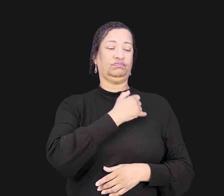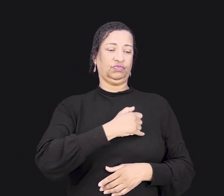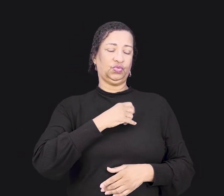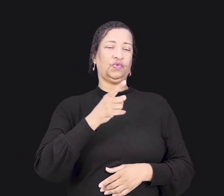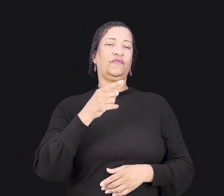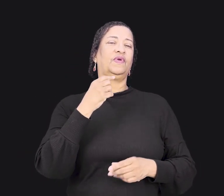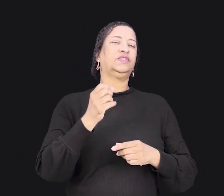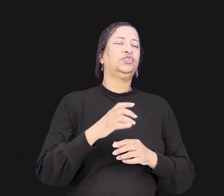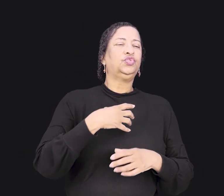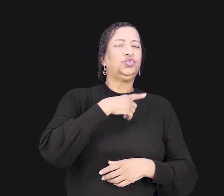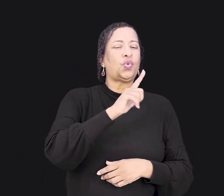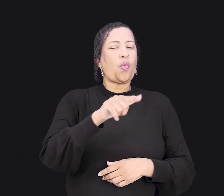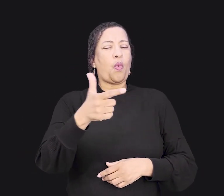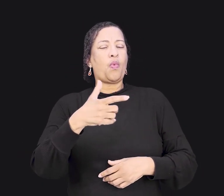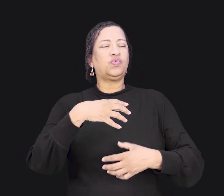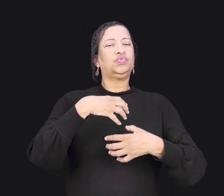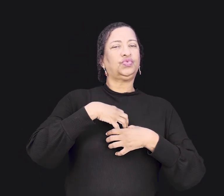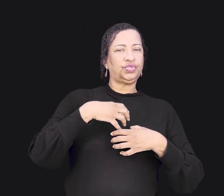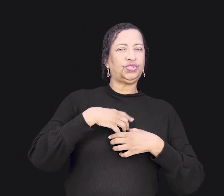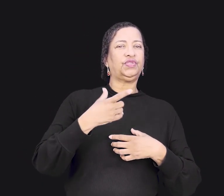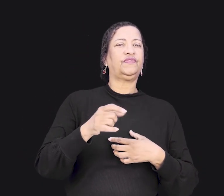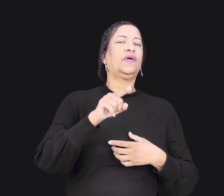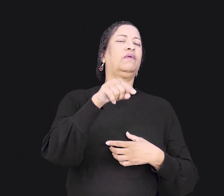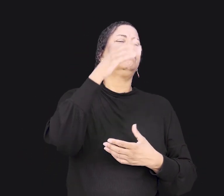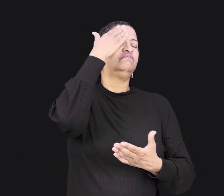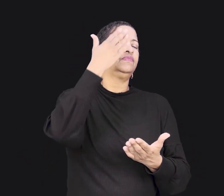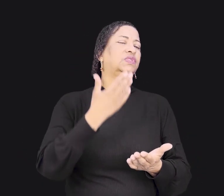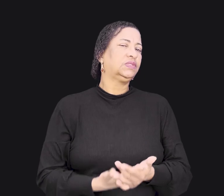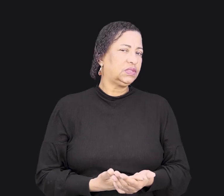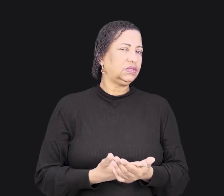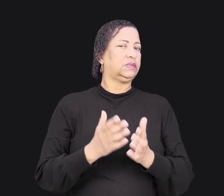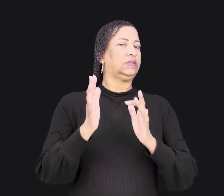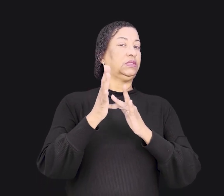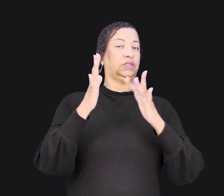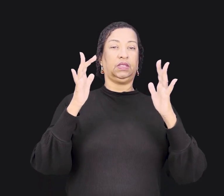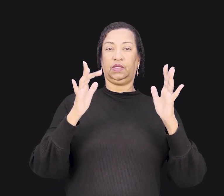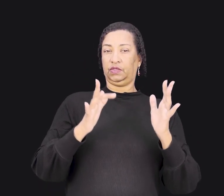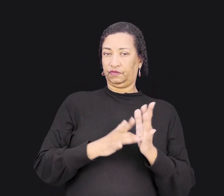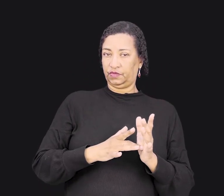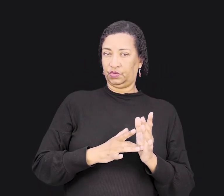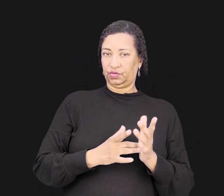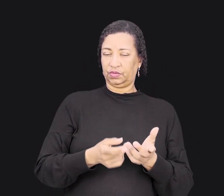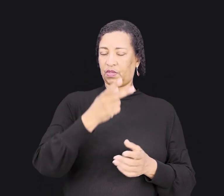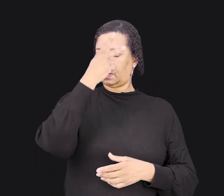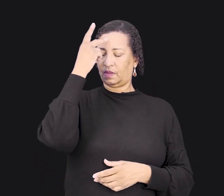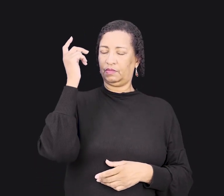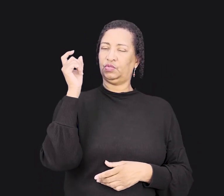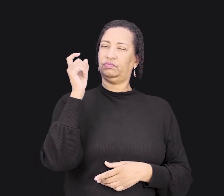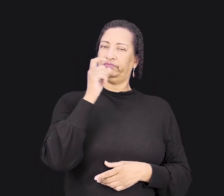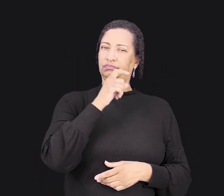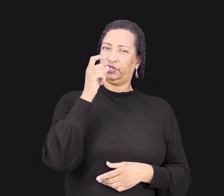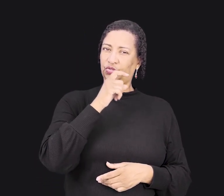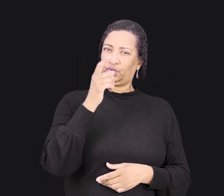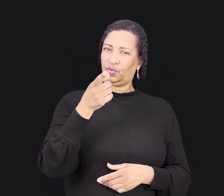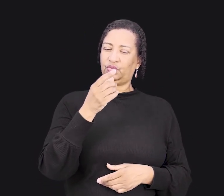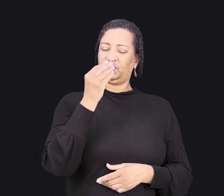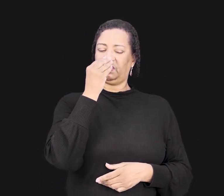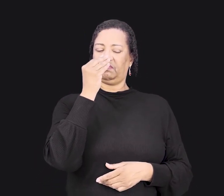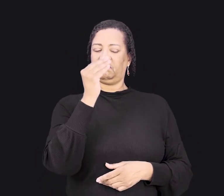teste doutrinário. O que você acredita a respeito de Jesus? Quem é mentiroso, senão aquele que nega que Jesus é